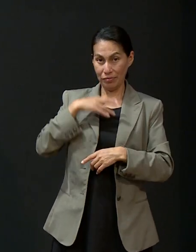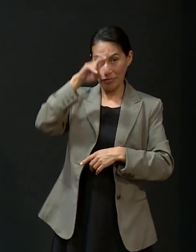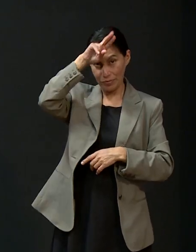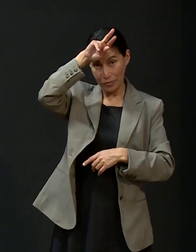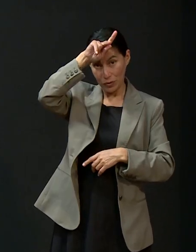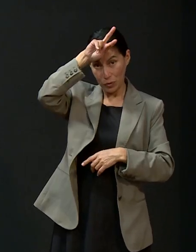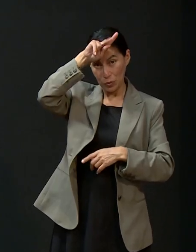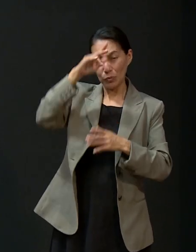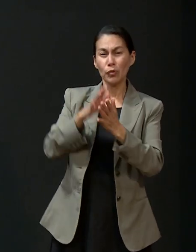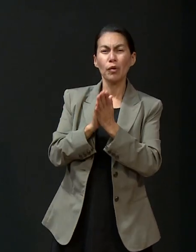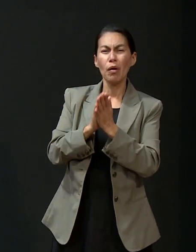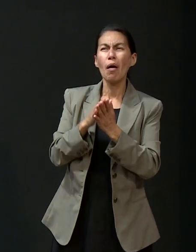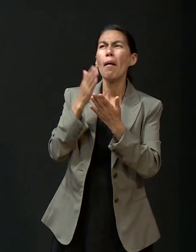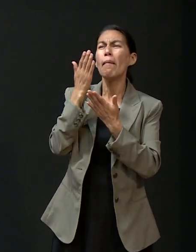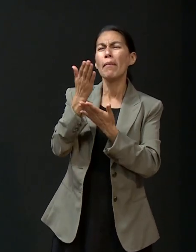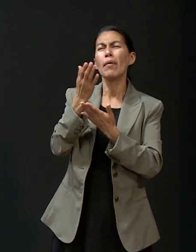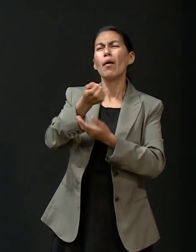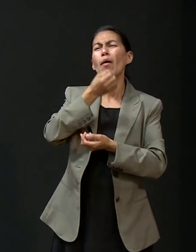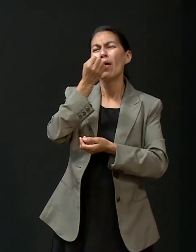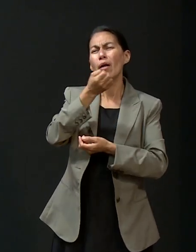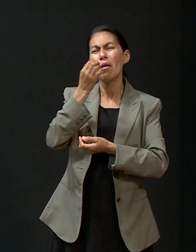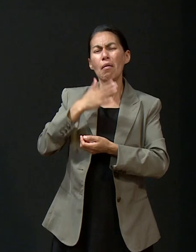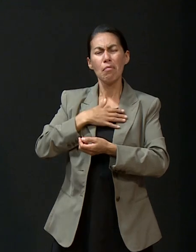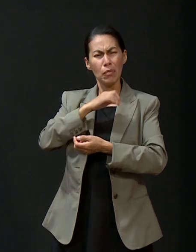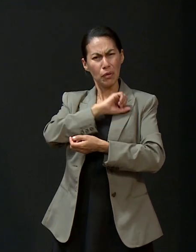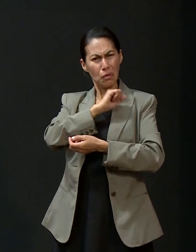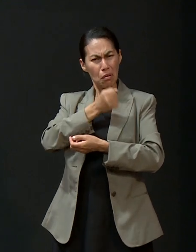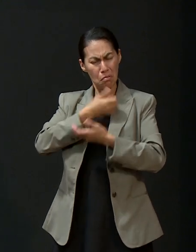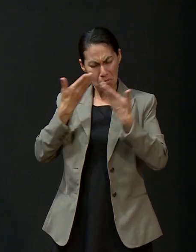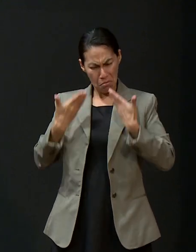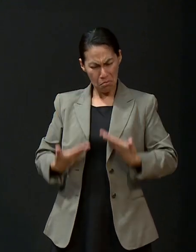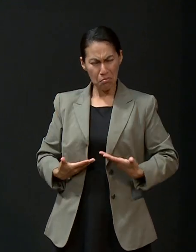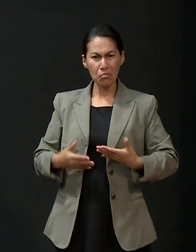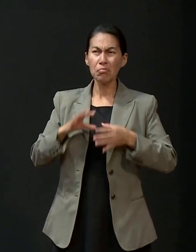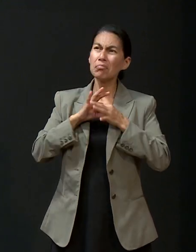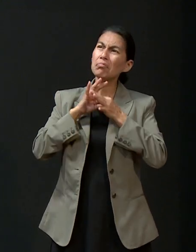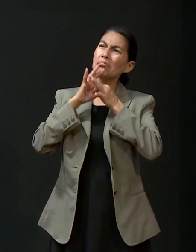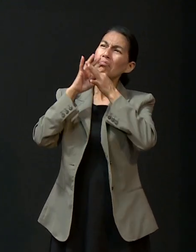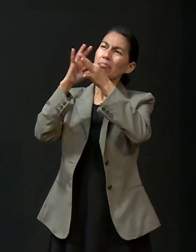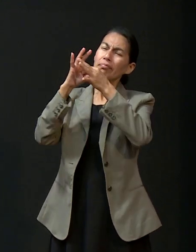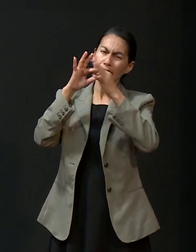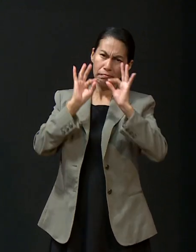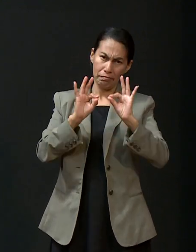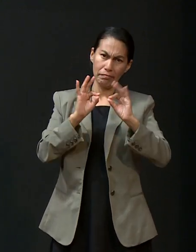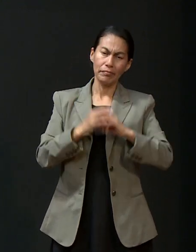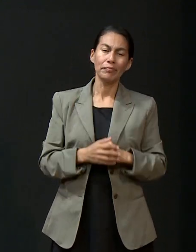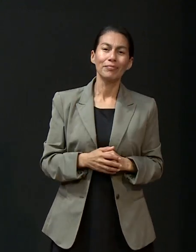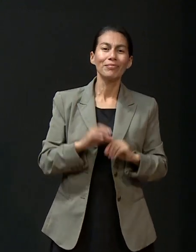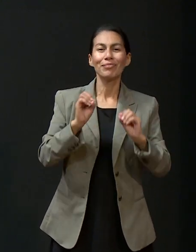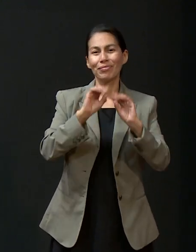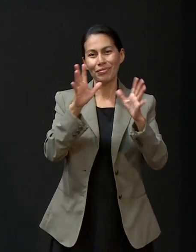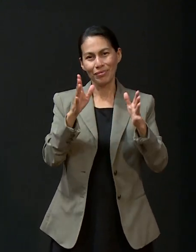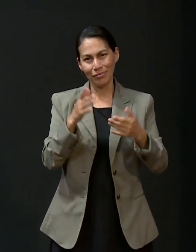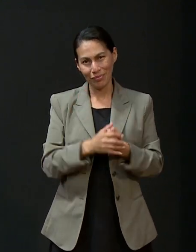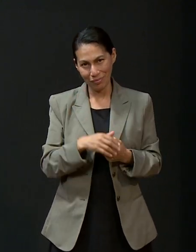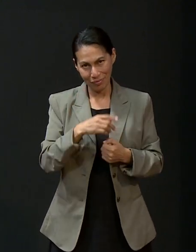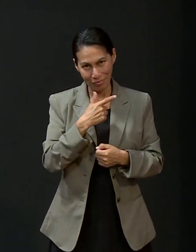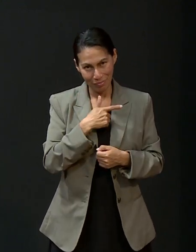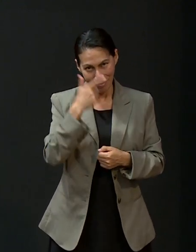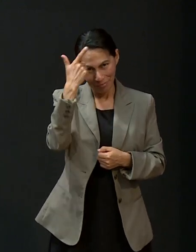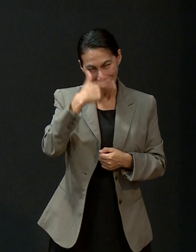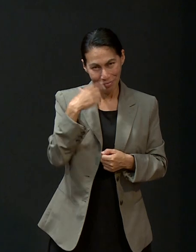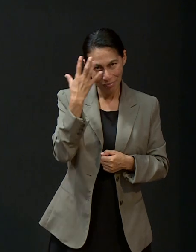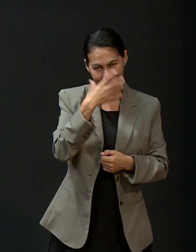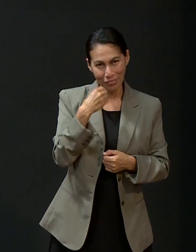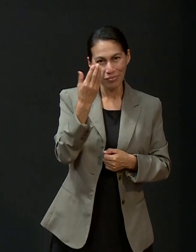Ustedes Desde Perú Pido oración Por mi vida espiritual Y mi salud física Anita Un saludo Para ti Y vamos a estar